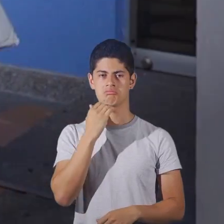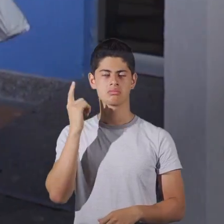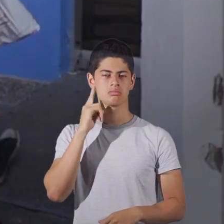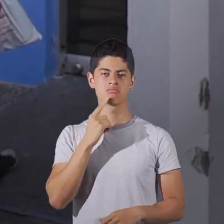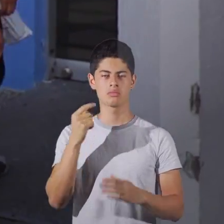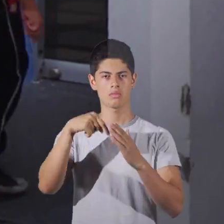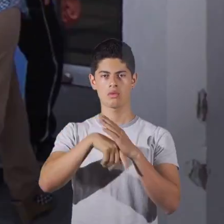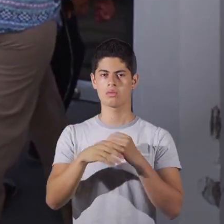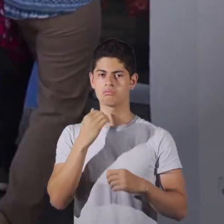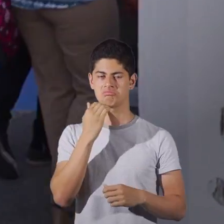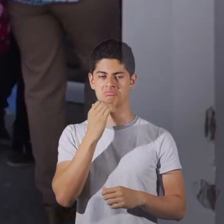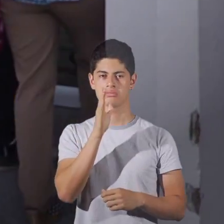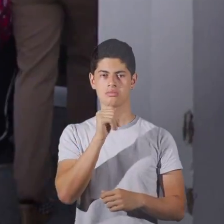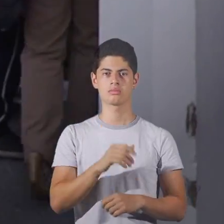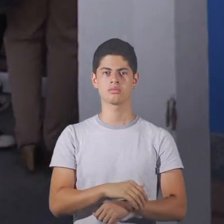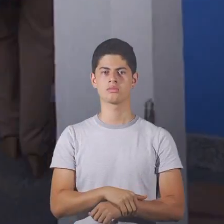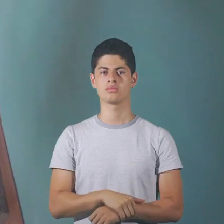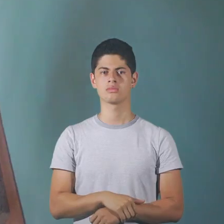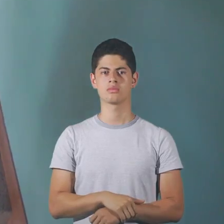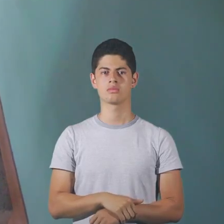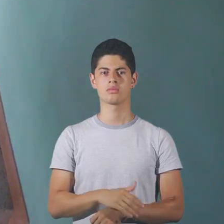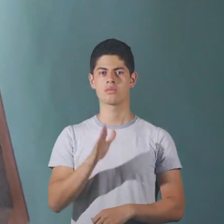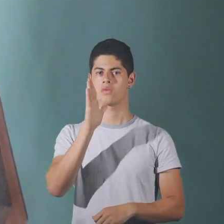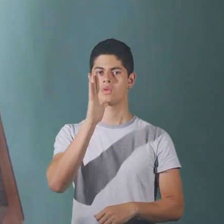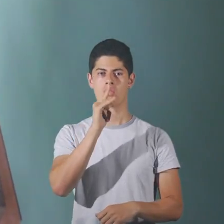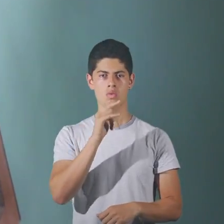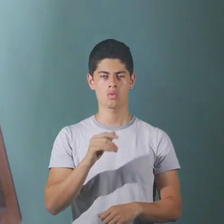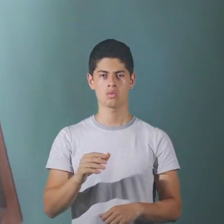Nunca le evaluaron un proceso auditivo como tal, que fuera